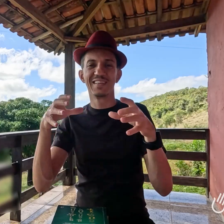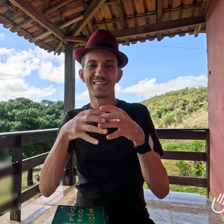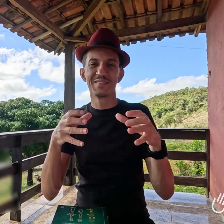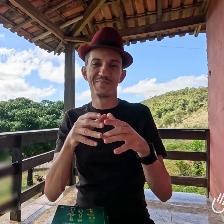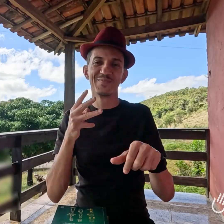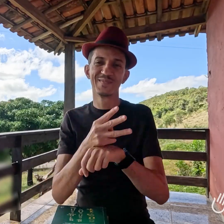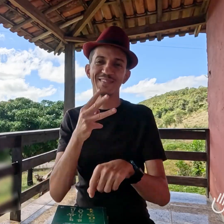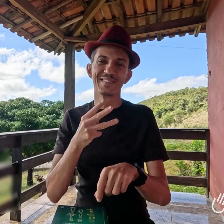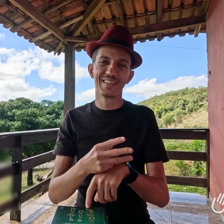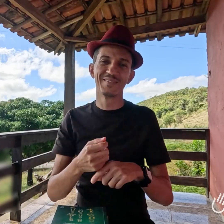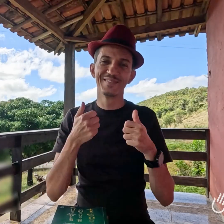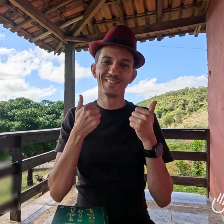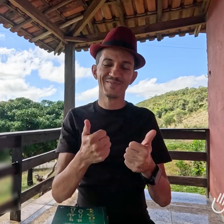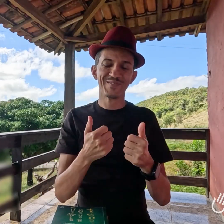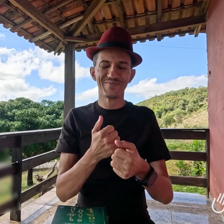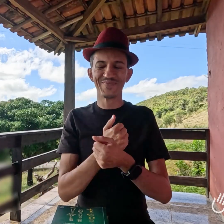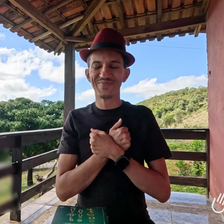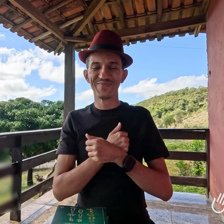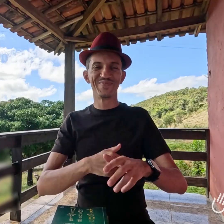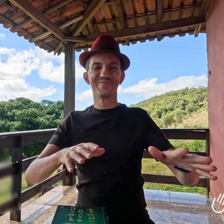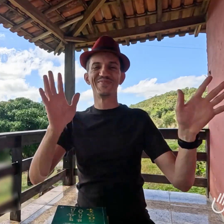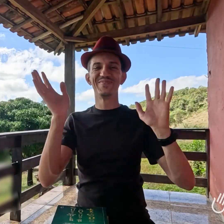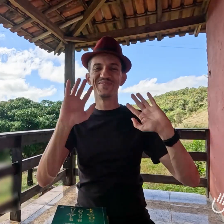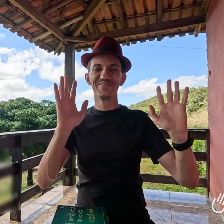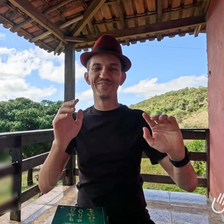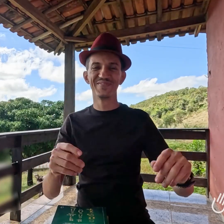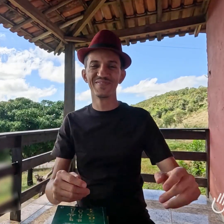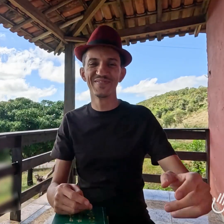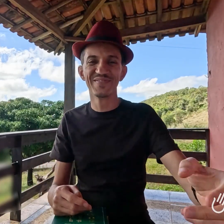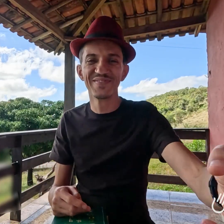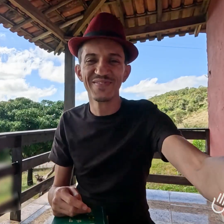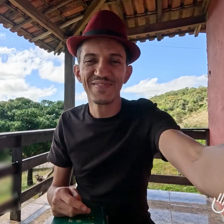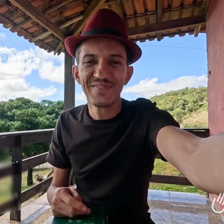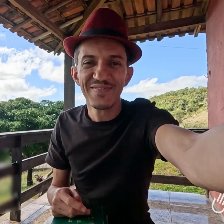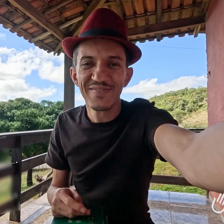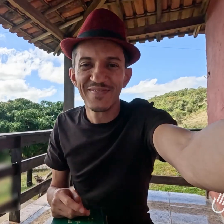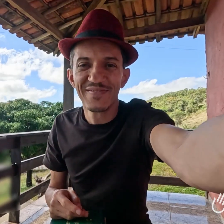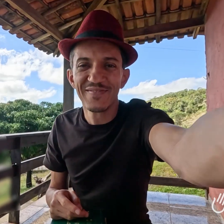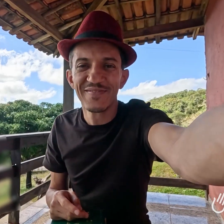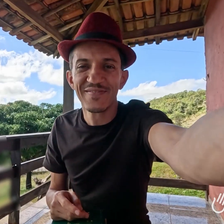em português quanto em Libras. Então tem aqui abaixo o link, o botão, você pode conversar com a minha equipe. Vai lá!